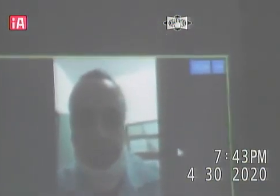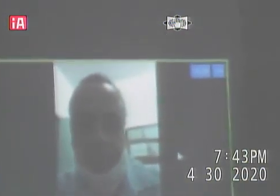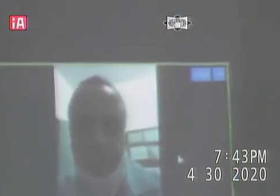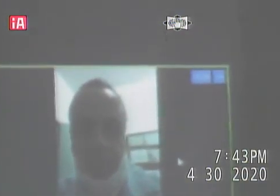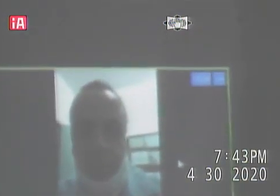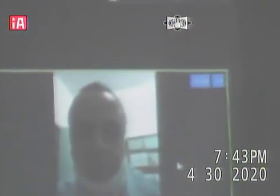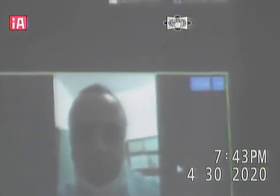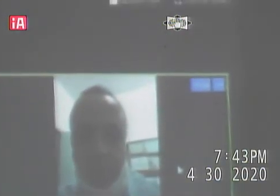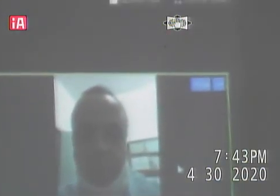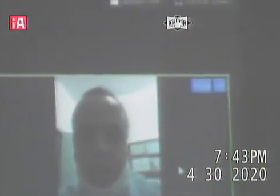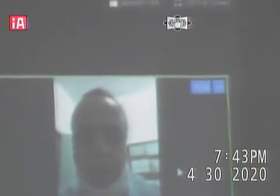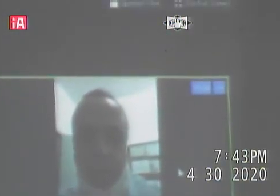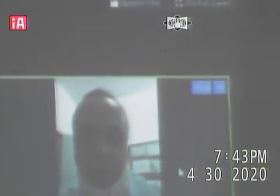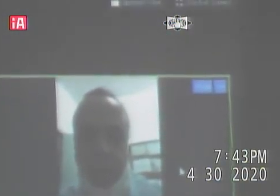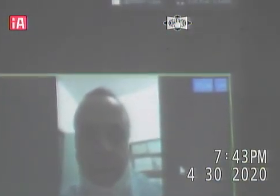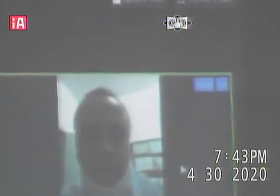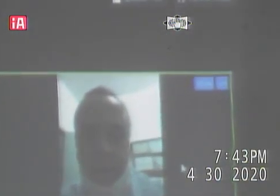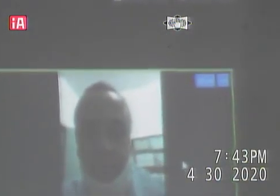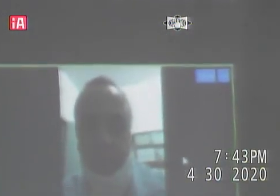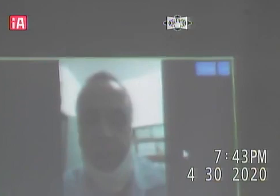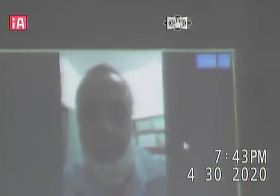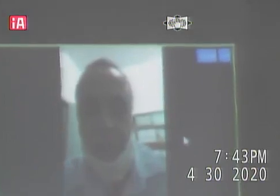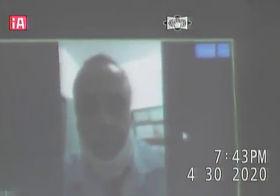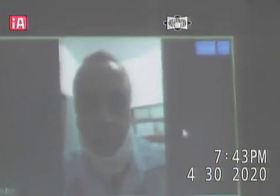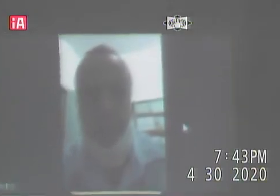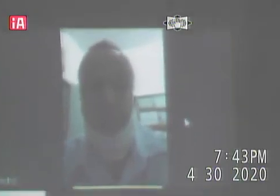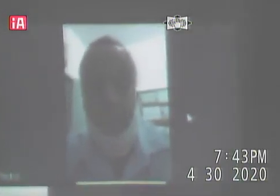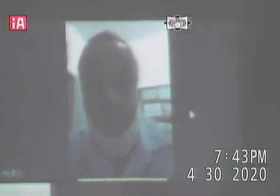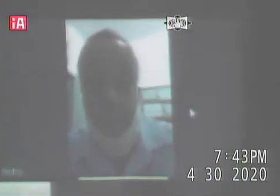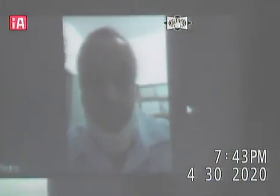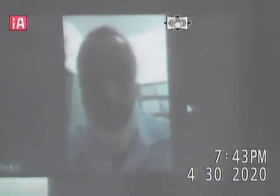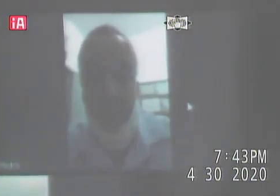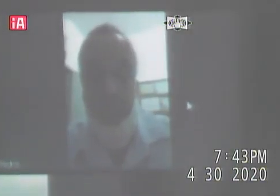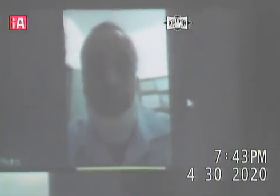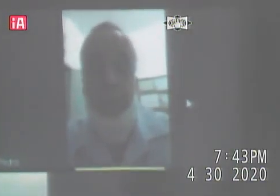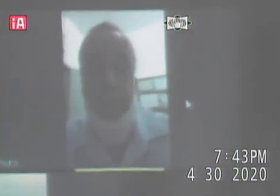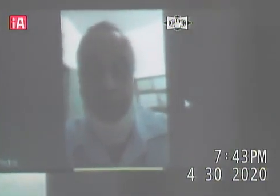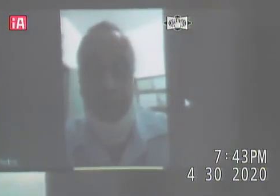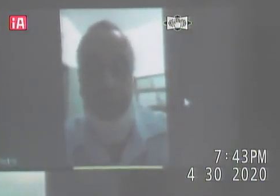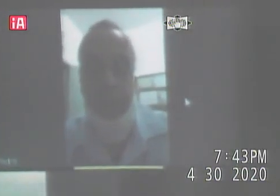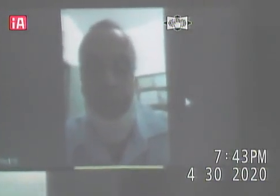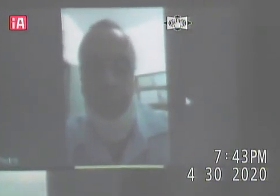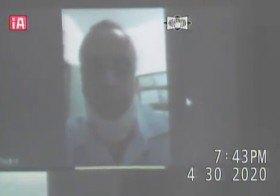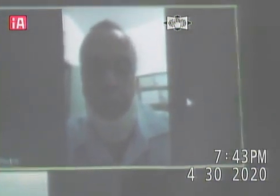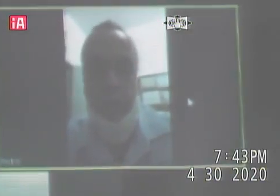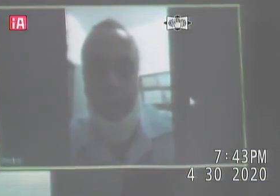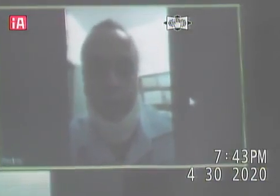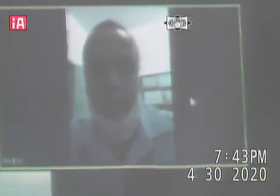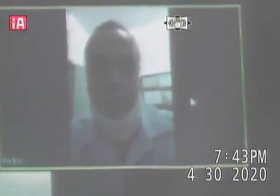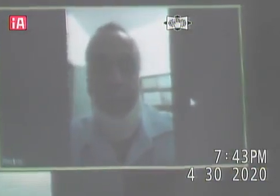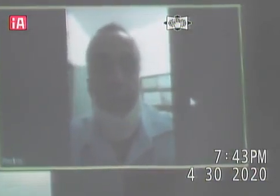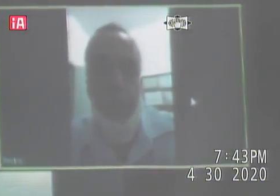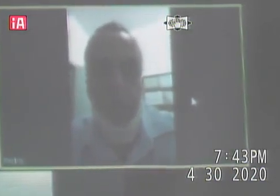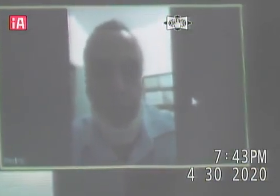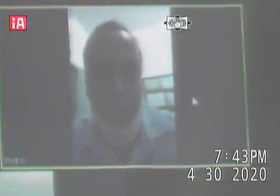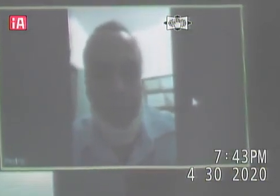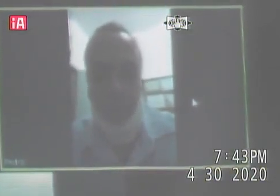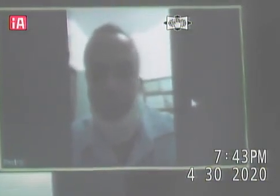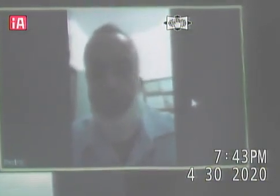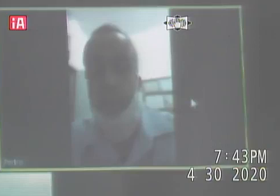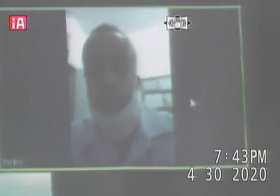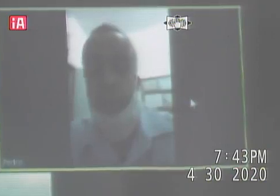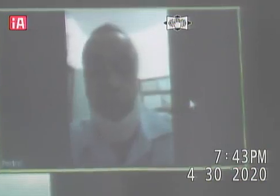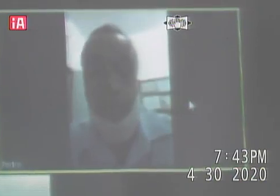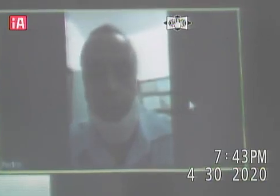se Deus quiser, a gente não vai, mas se tiver, tenho certeza que está preparado não só para